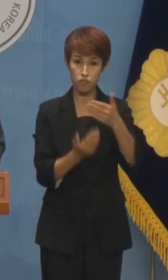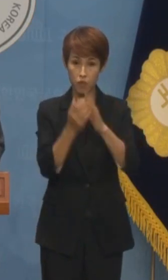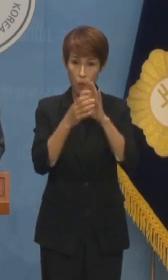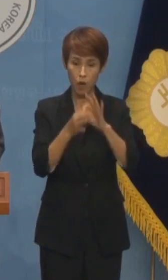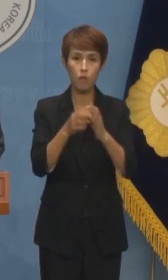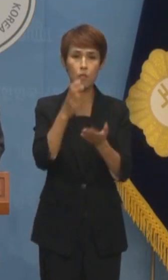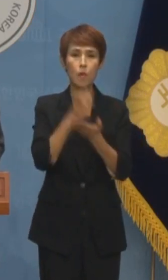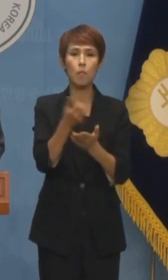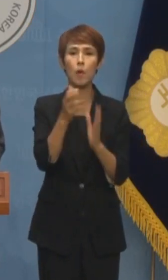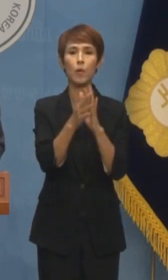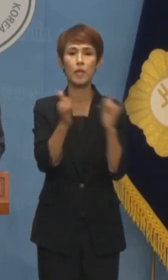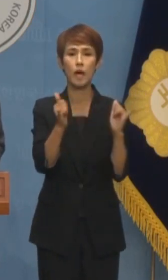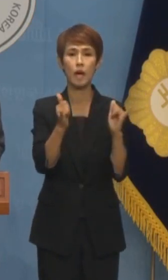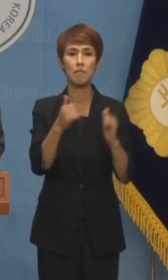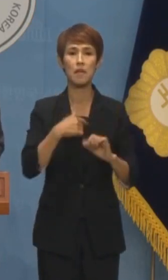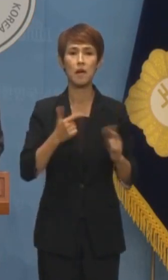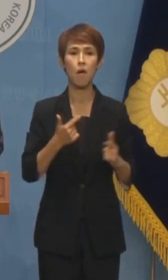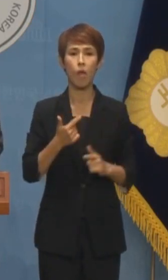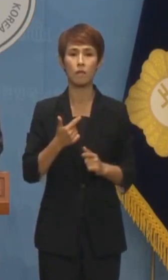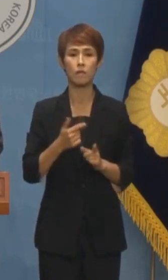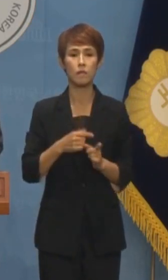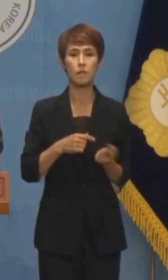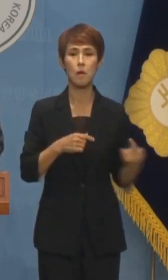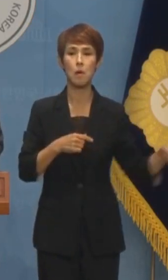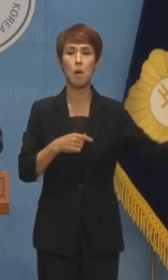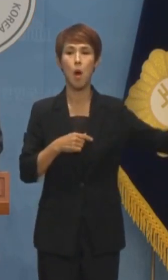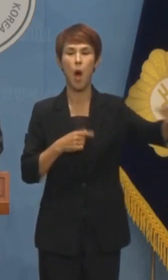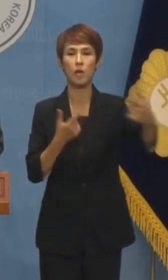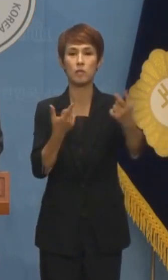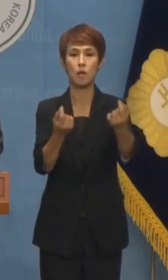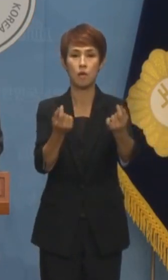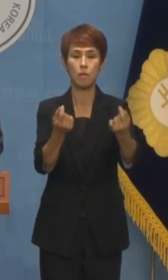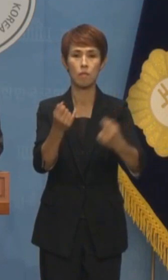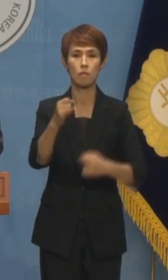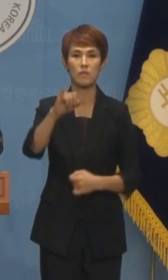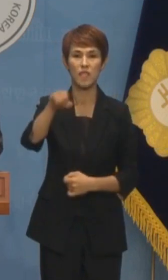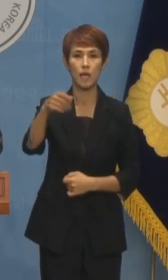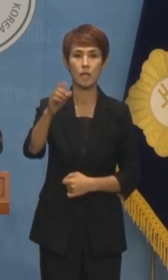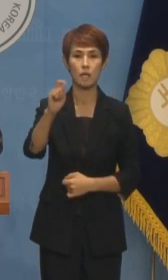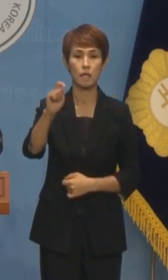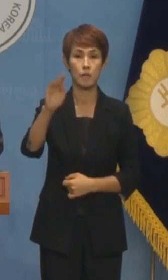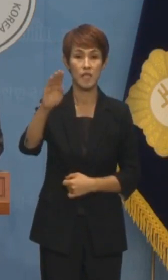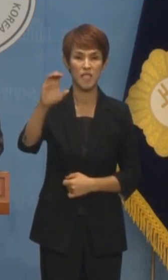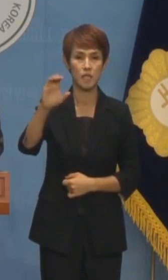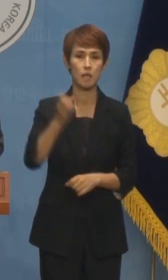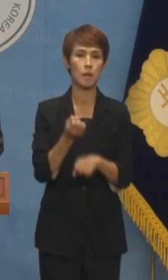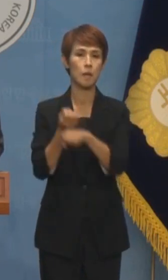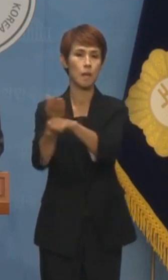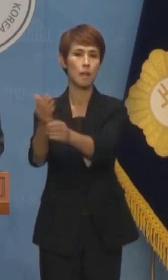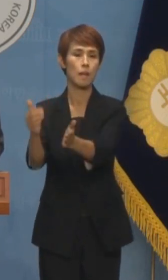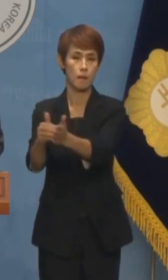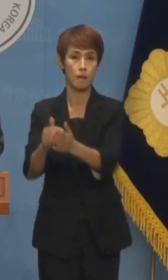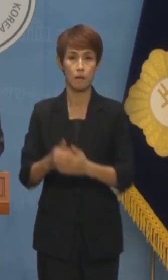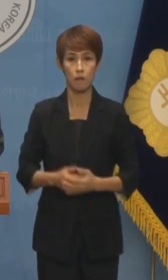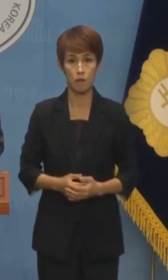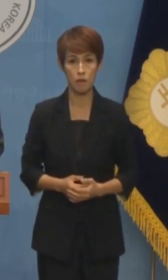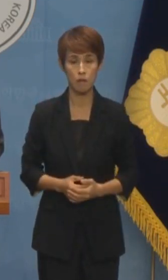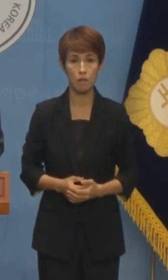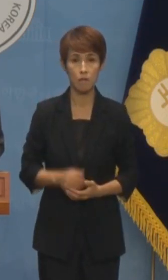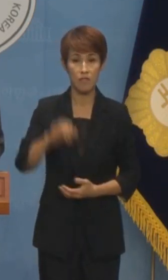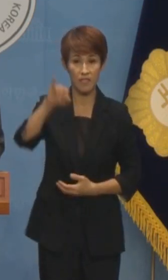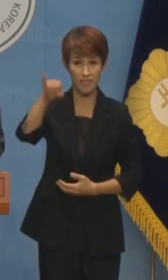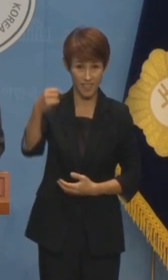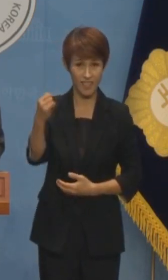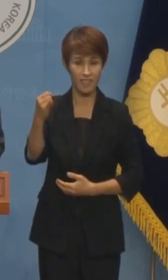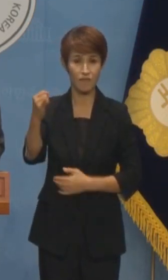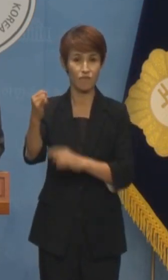마치 제3자인 것처럼 가장하여 사건과 관련된 내용을 JTBC에 전달했습니다. 또한